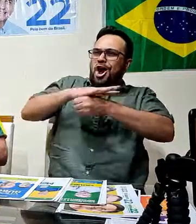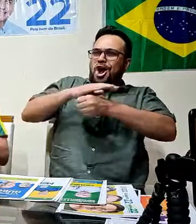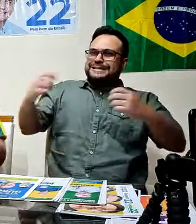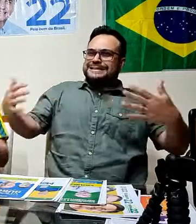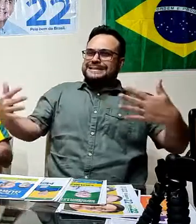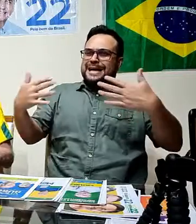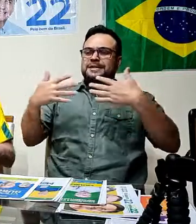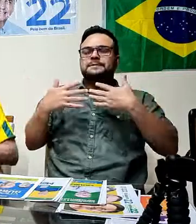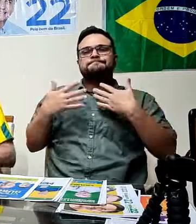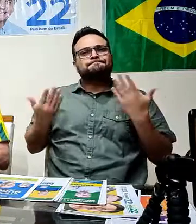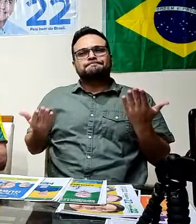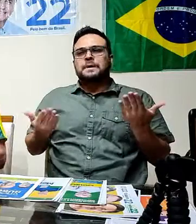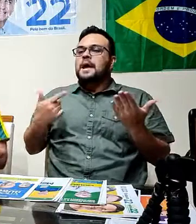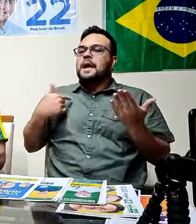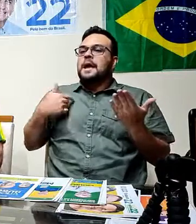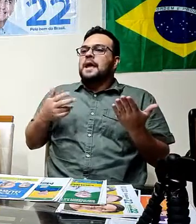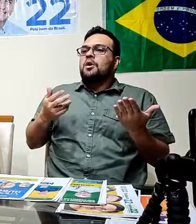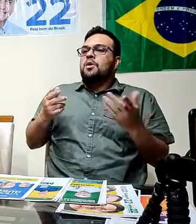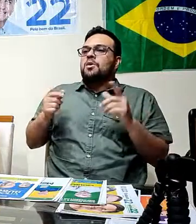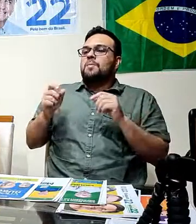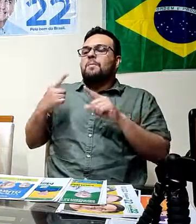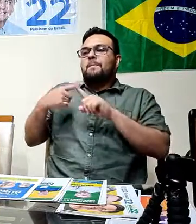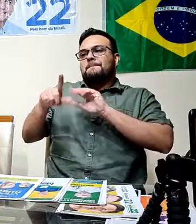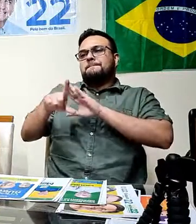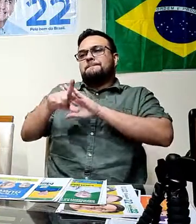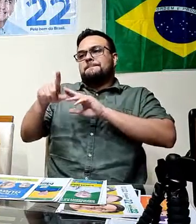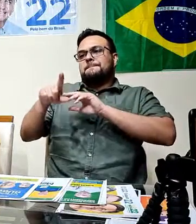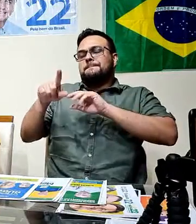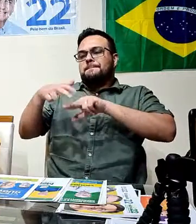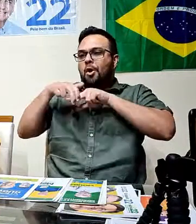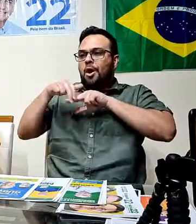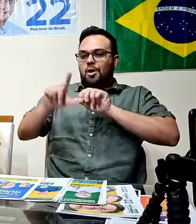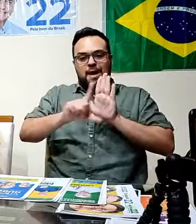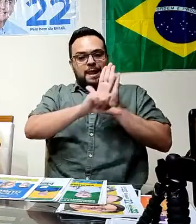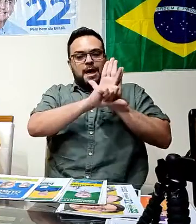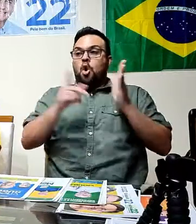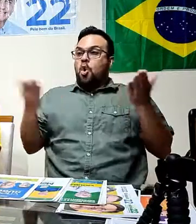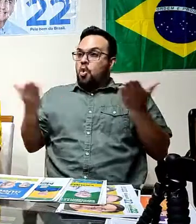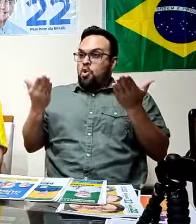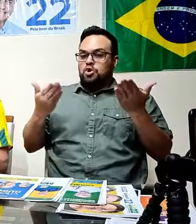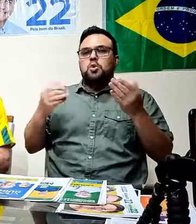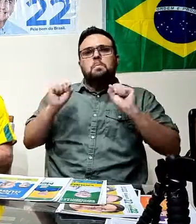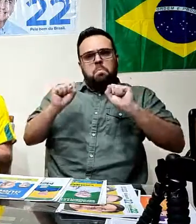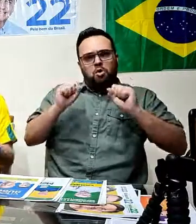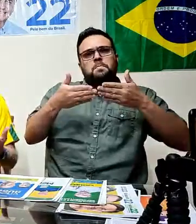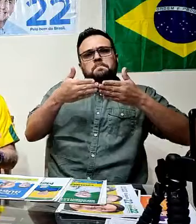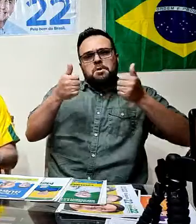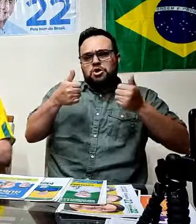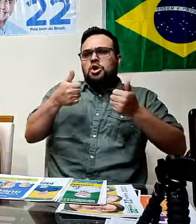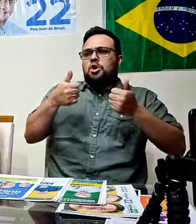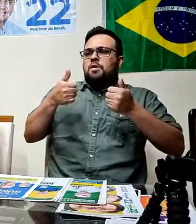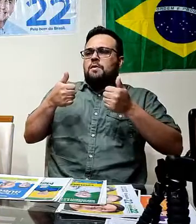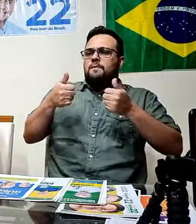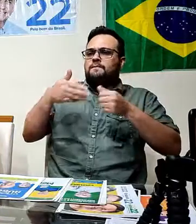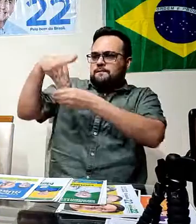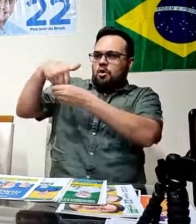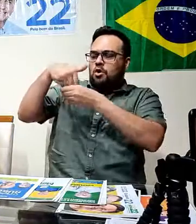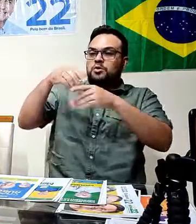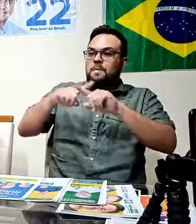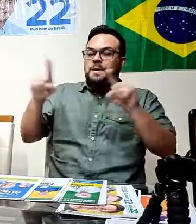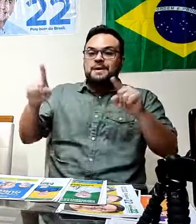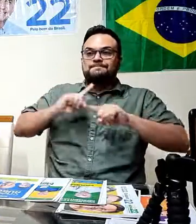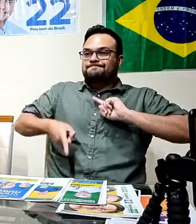não subir no carro de som, tá? A lei eleitoral fala que você não pode fazer comício hoje, né? Você pode pedir voto, mas subir, fazer comício não.